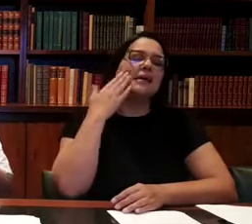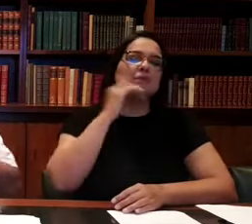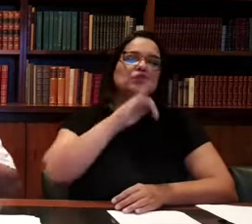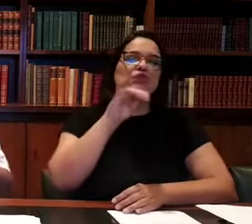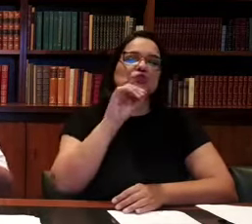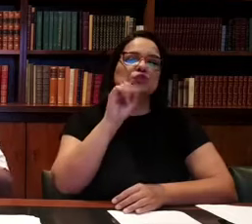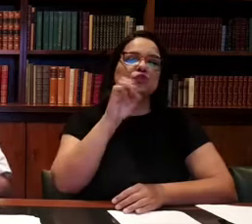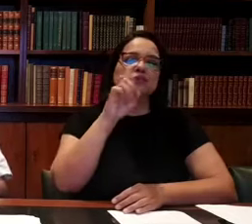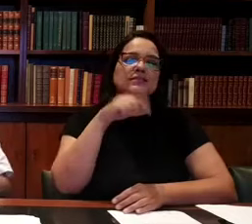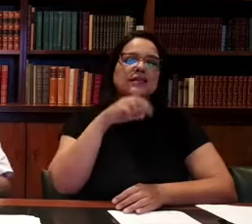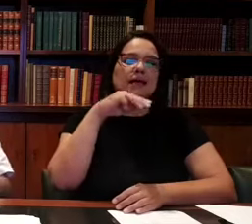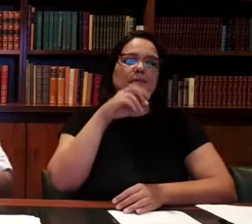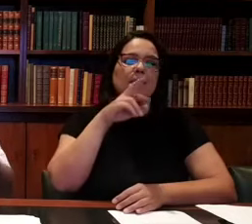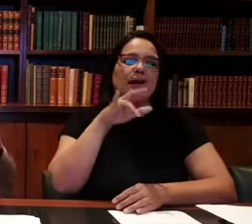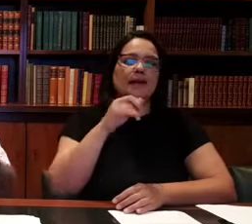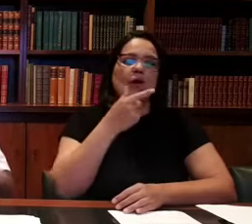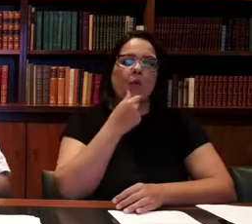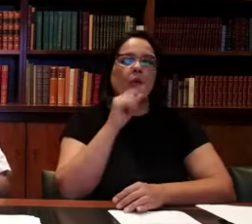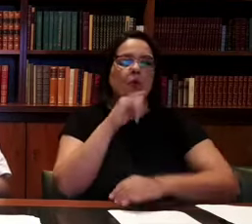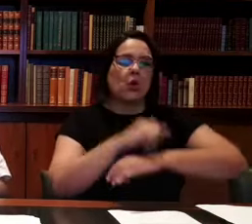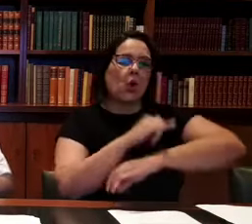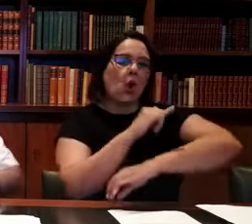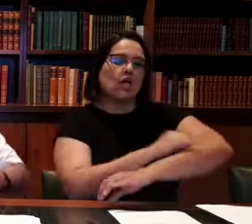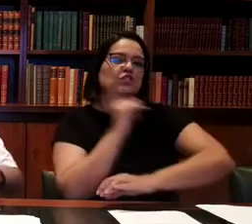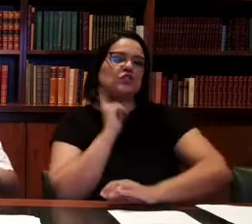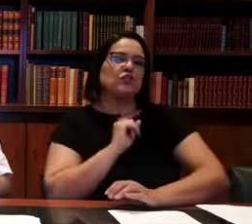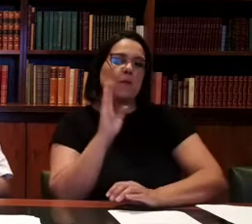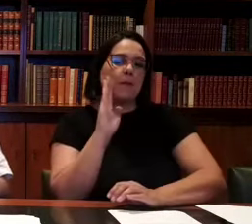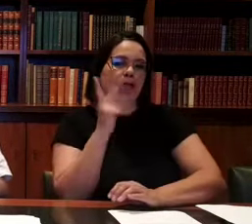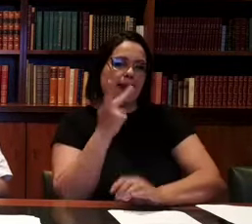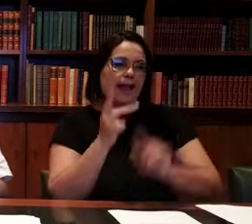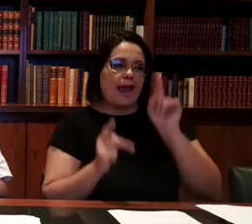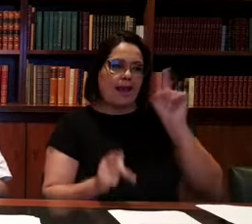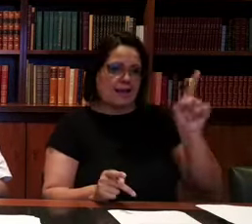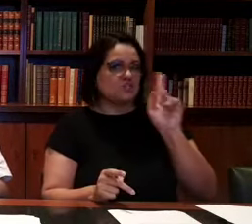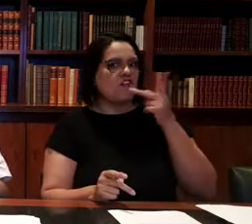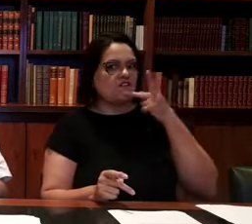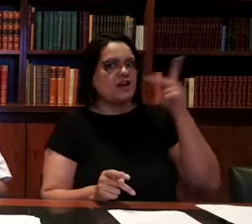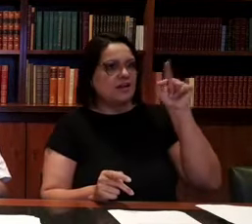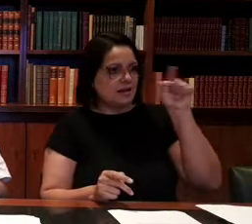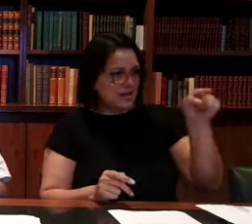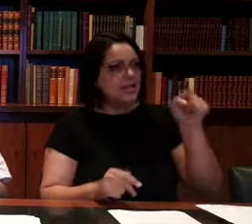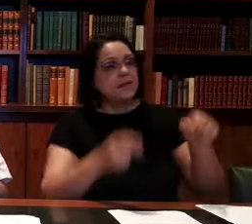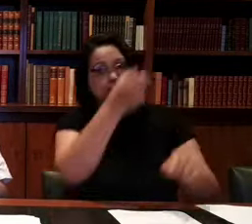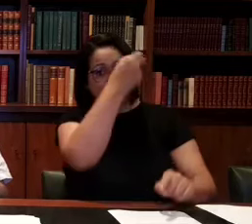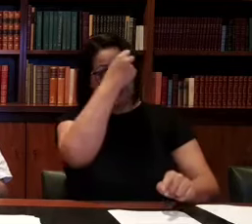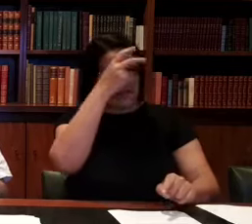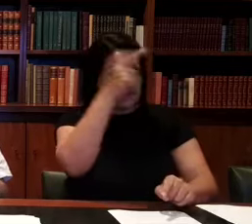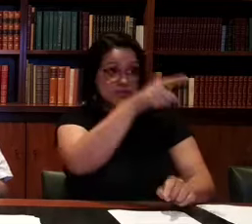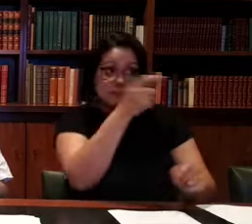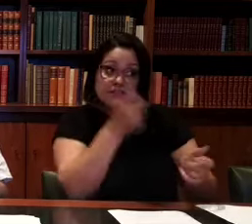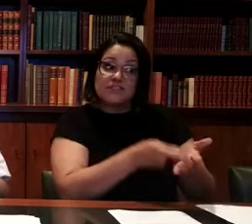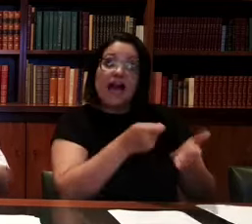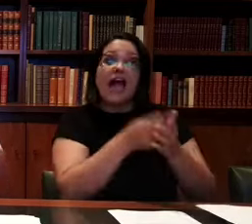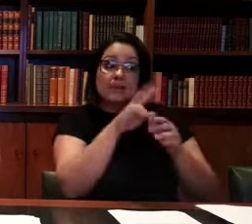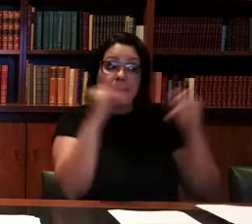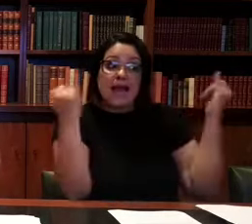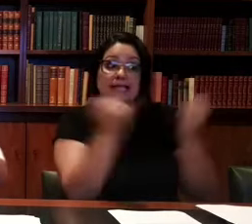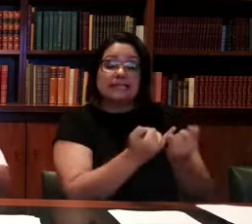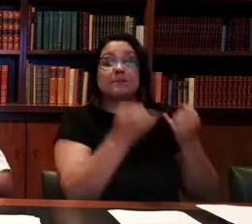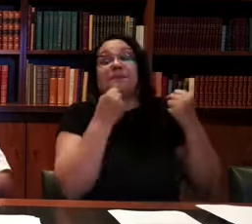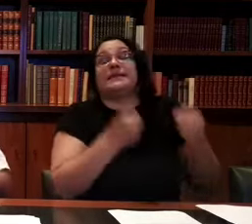eu tenho uma candidata também um gordinho lá em Belo Horizonte o gordinho já falei para ele se ele se elegeu Prefeito ele vai emagrecer porque vai ver que a barra pesada